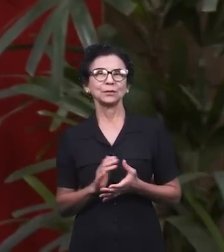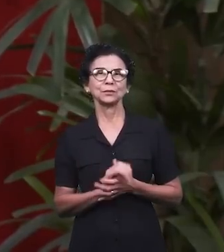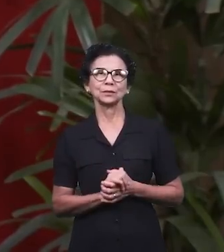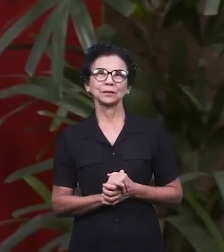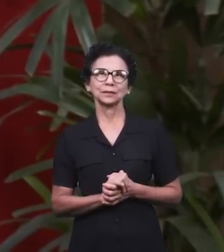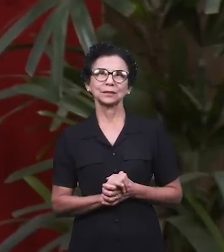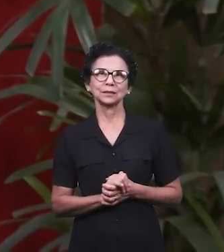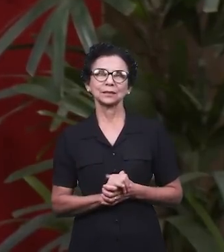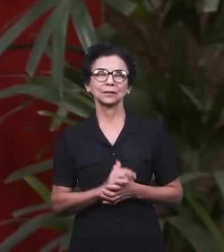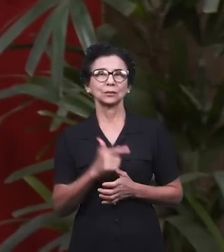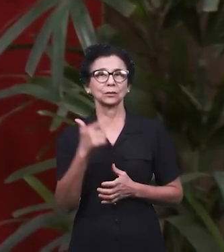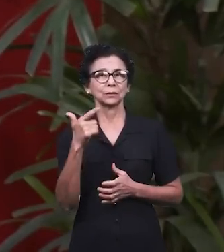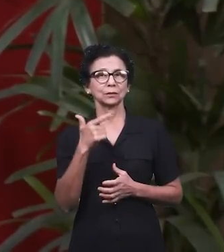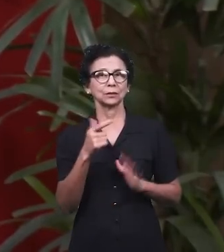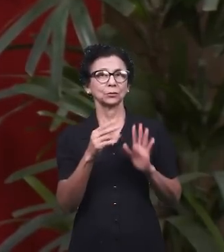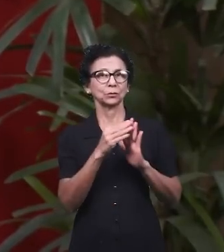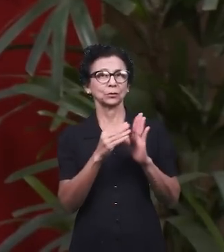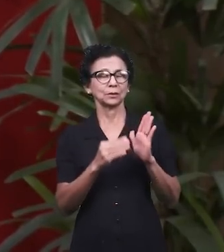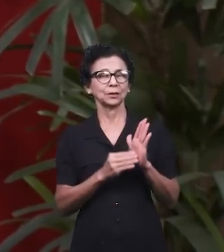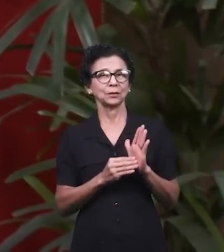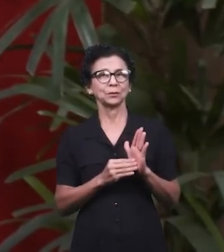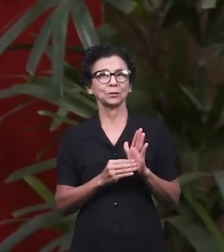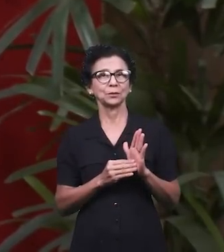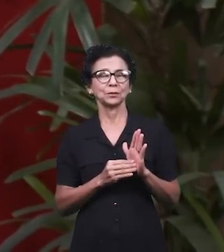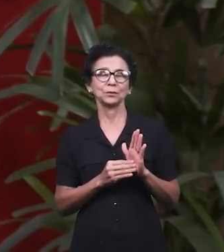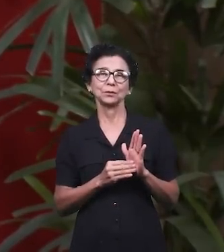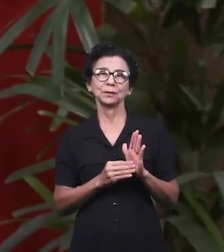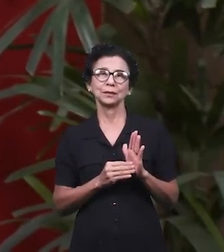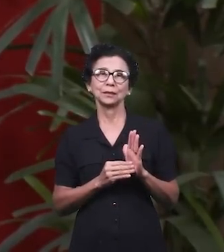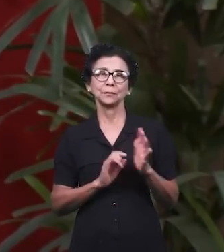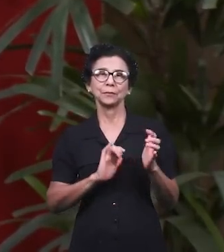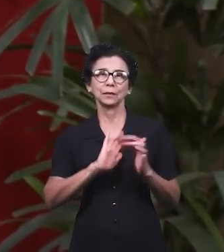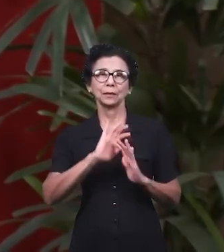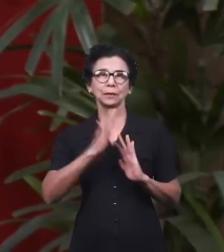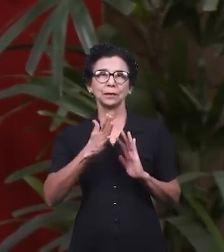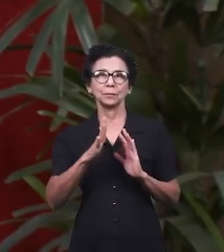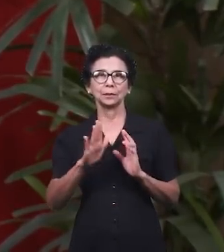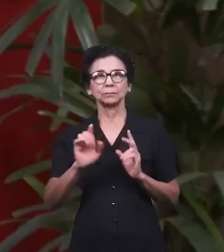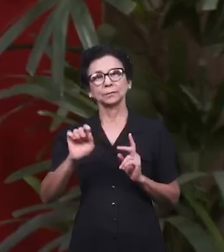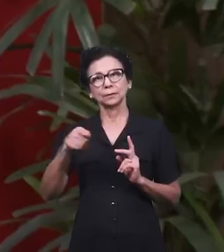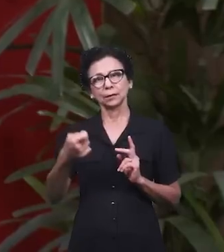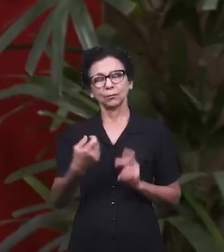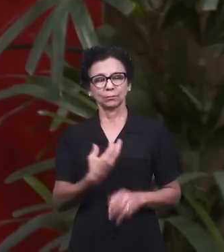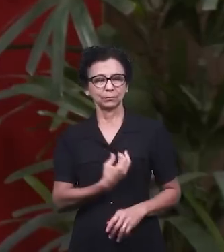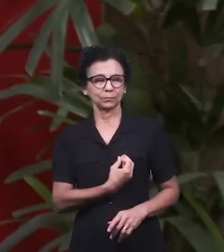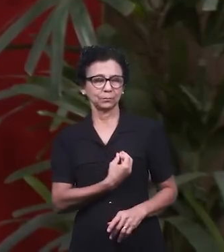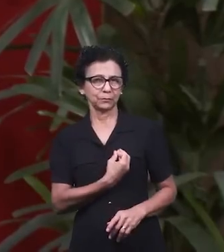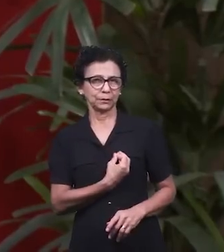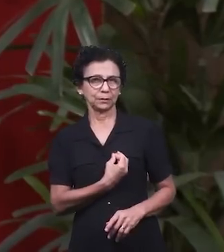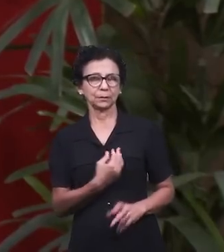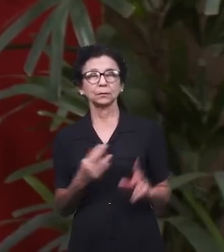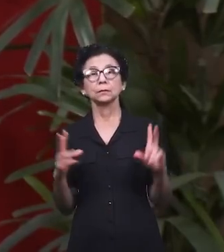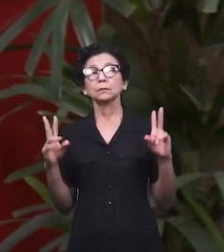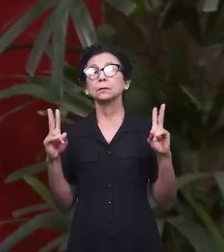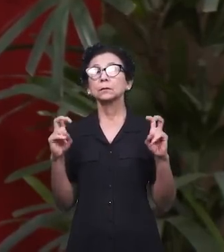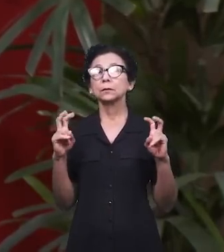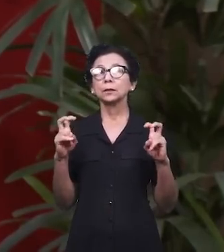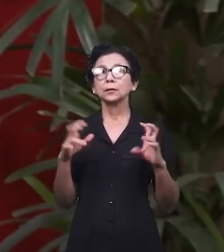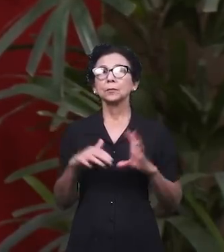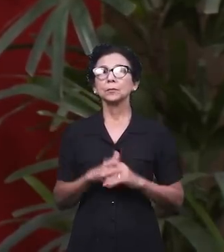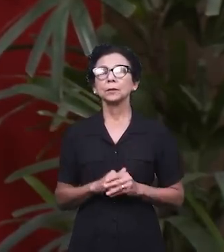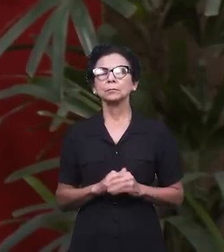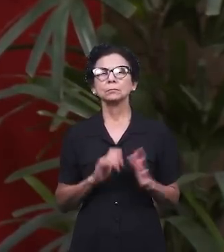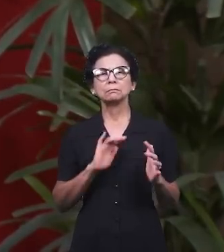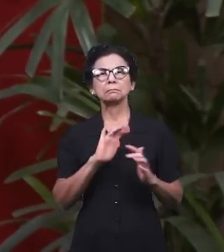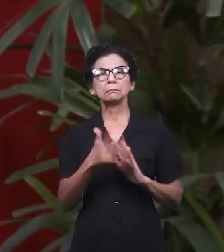Olá, a paz do Senhor Jesus. Sejam todos bem-vindos mais uma vez à nossa segunda edição do programa Libras,